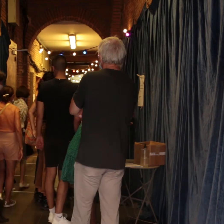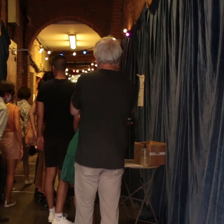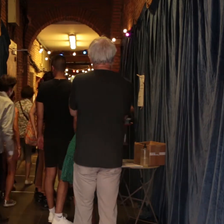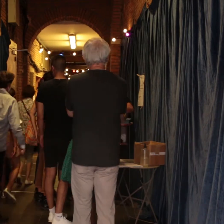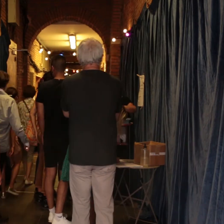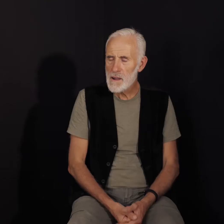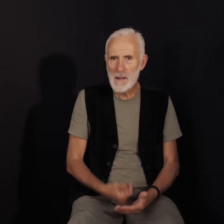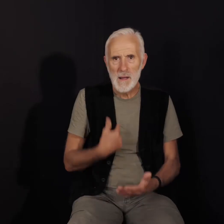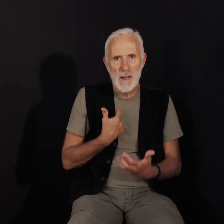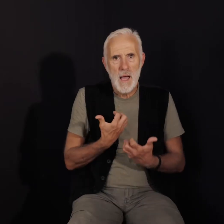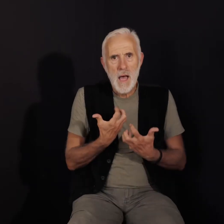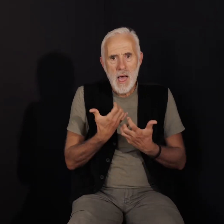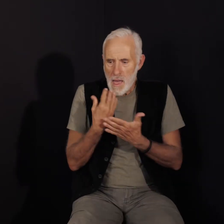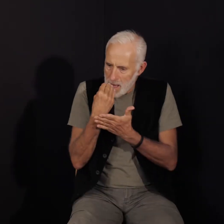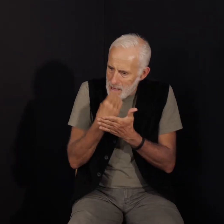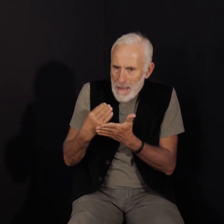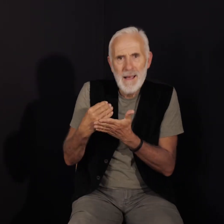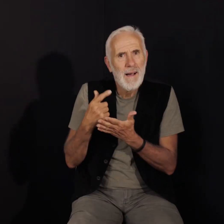Comment m'est venue l'envie d'écrire?